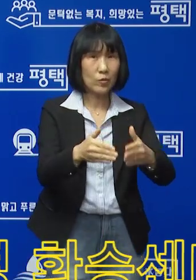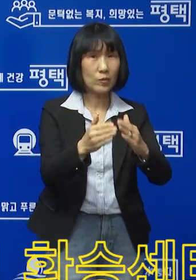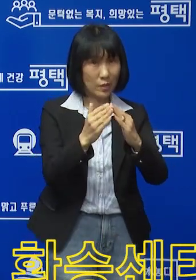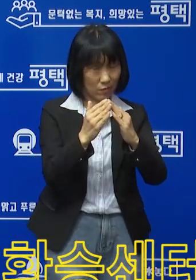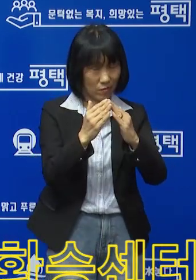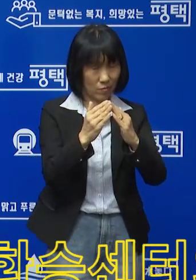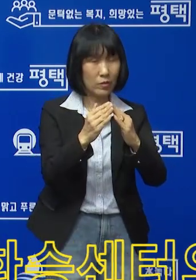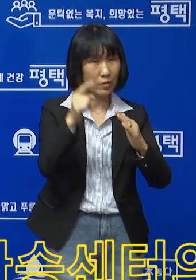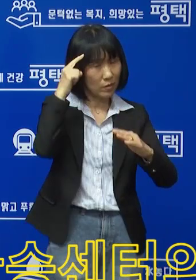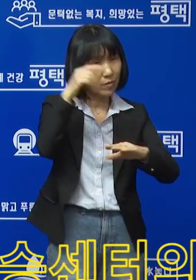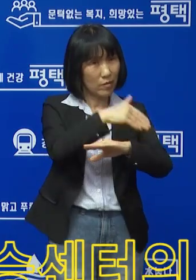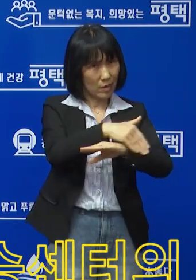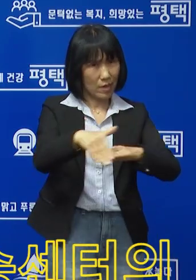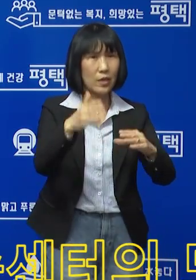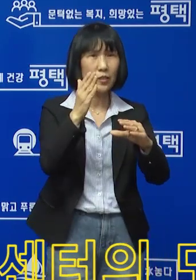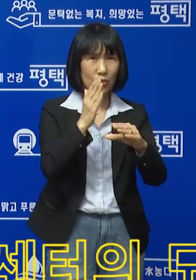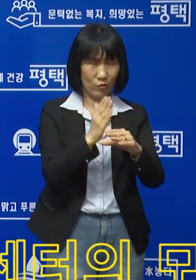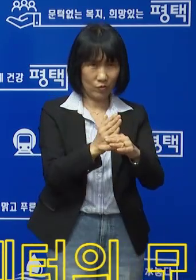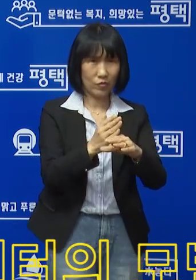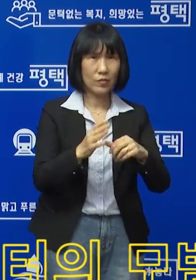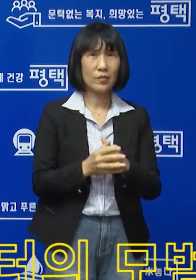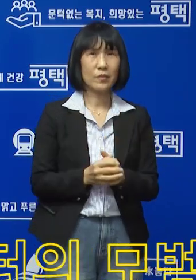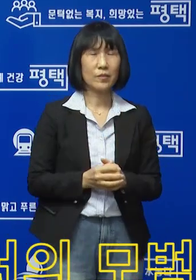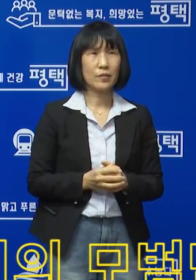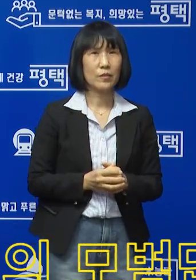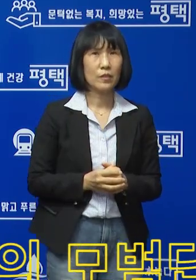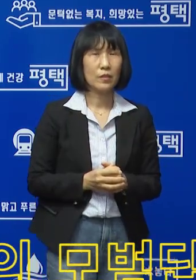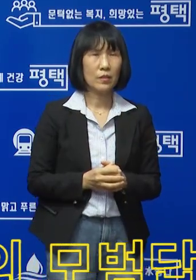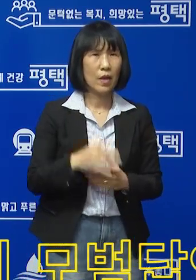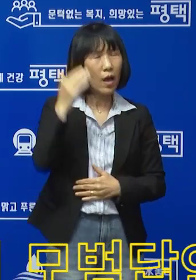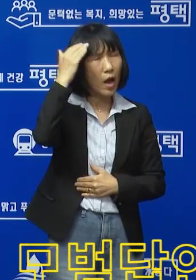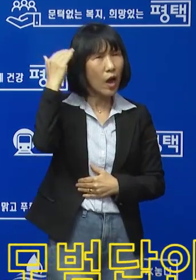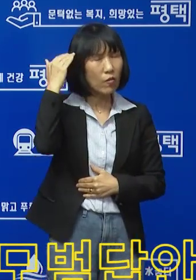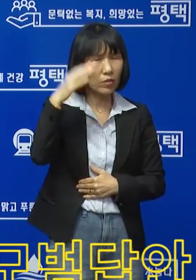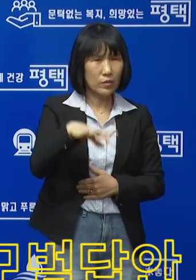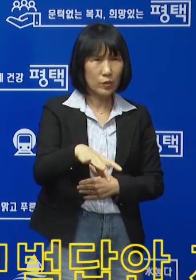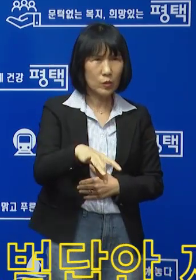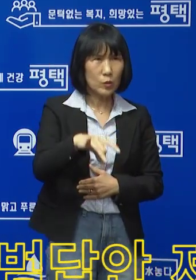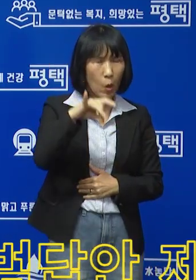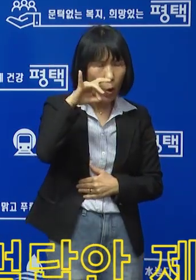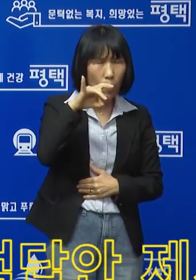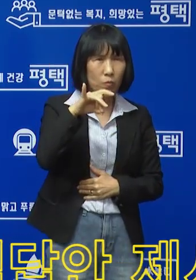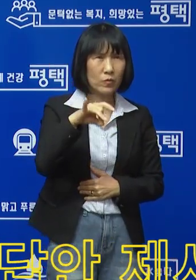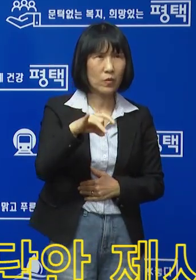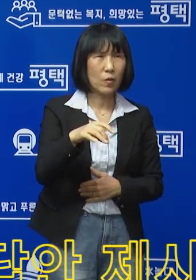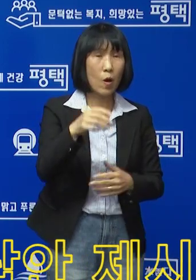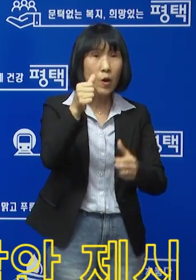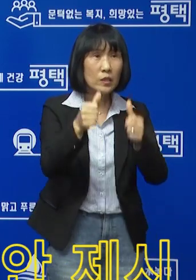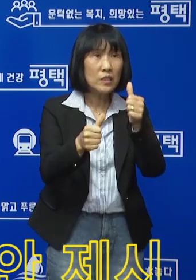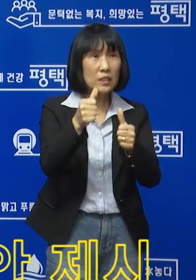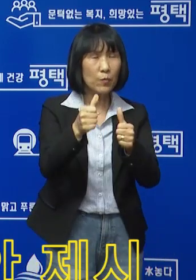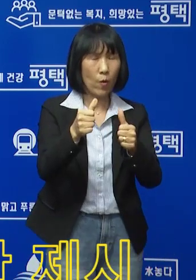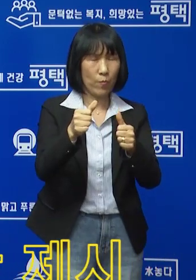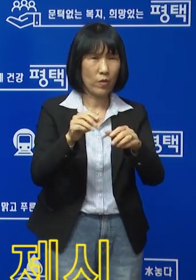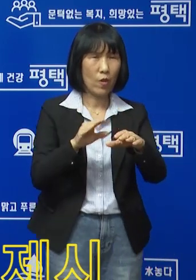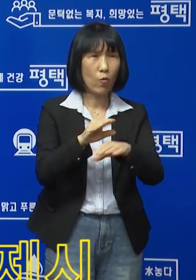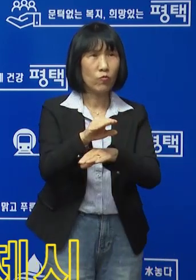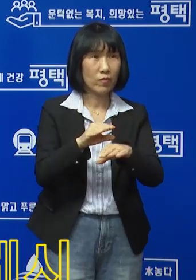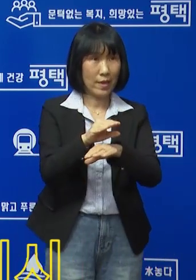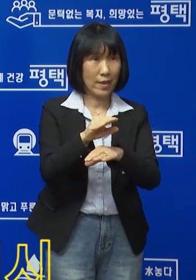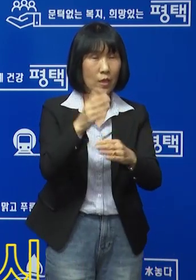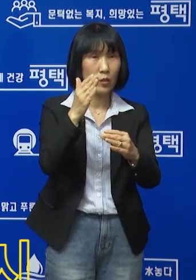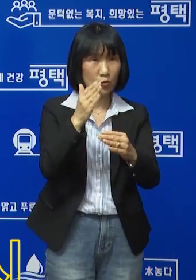제가 모두에 말씀드린 것처럼 우리나라에서 사실 최초로 이게 시행됩니다. 저희들은 준비에 만전을 기할